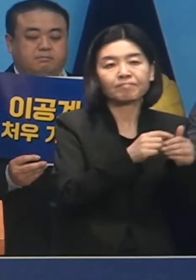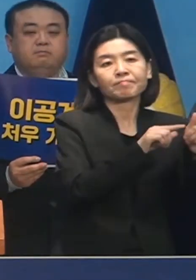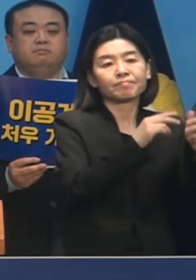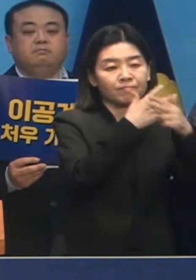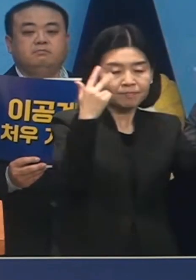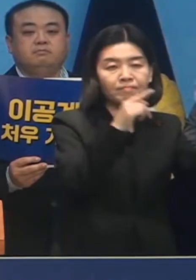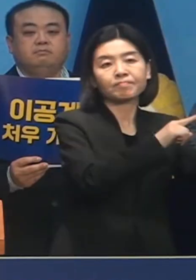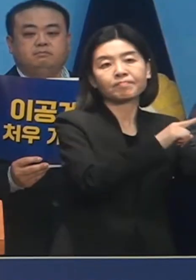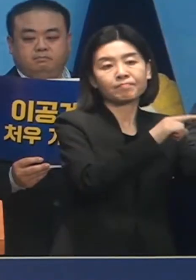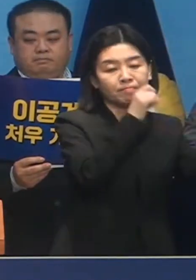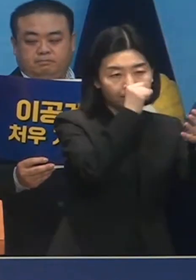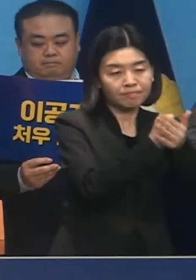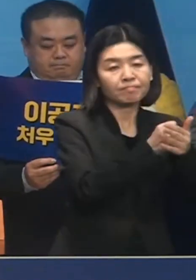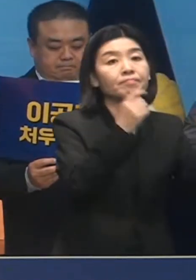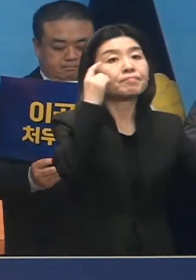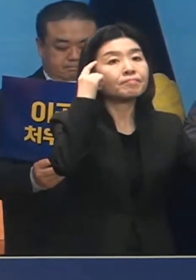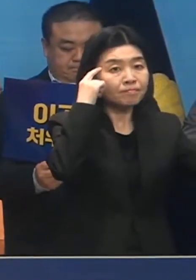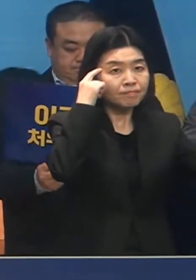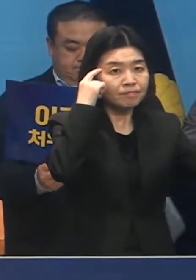생각합니다.